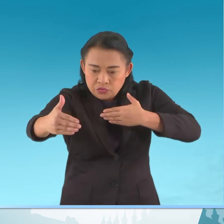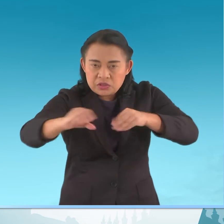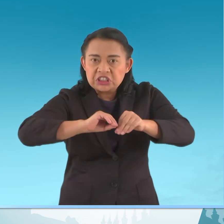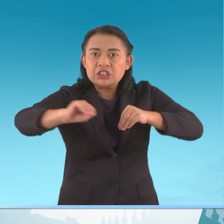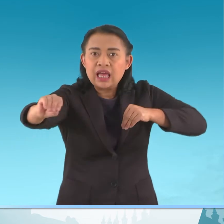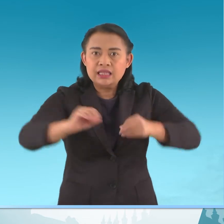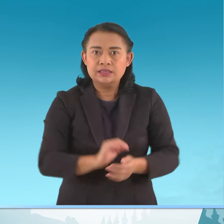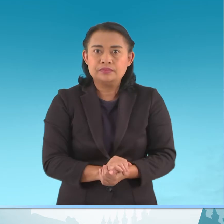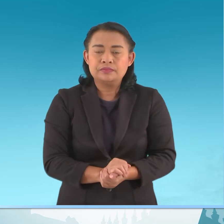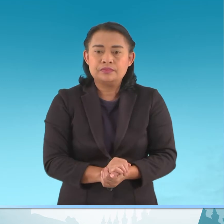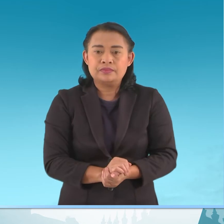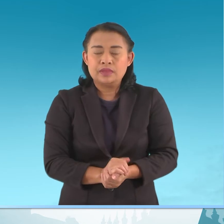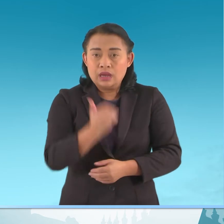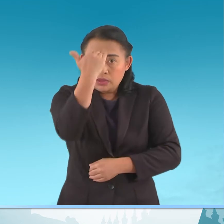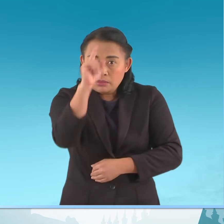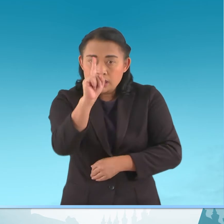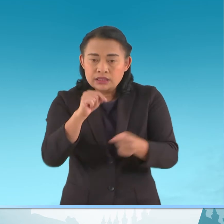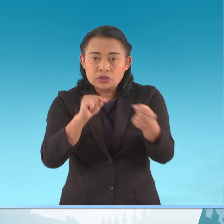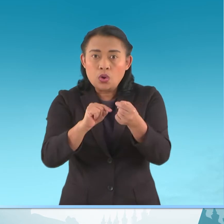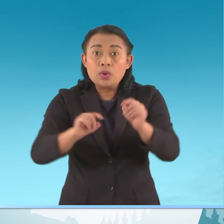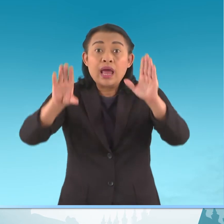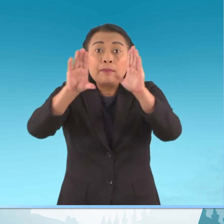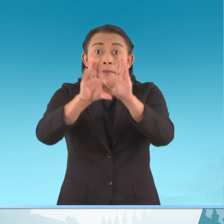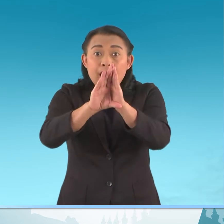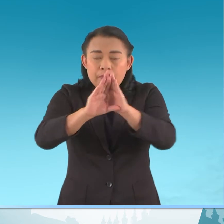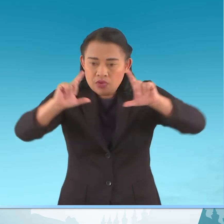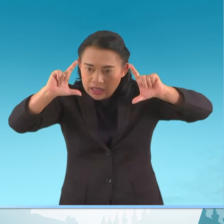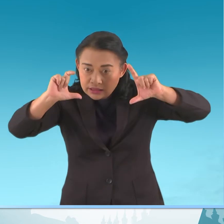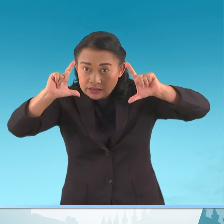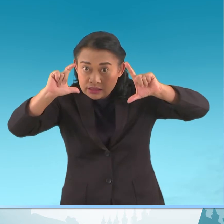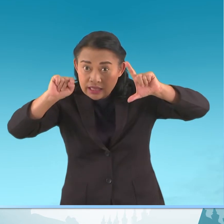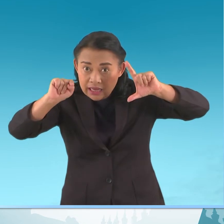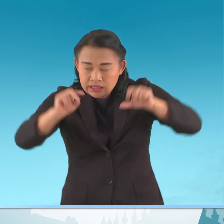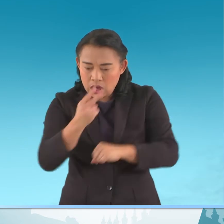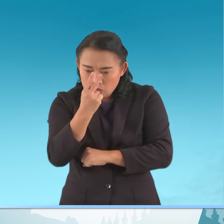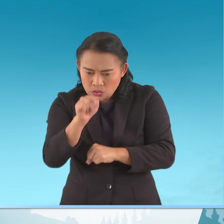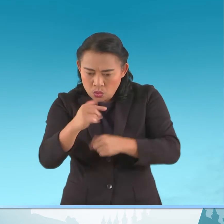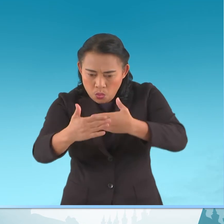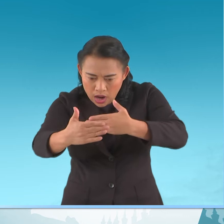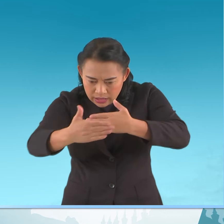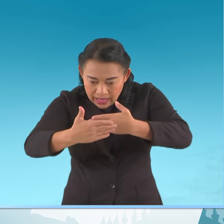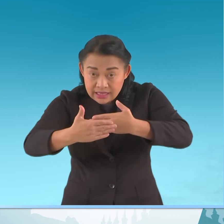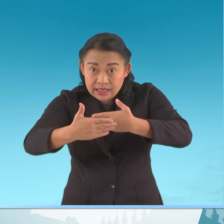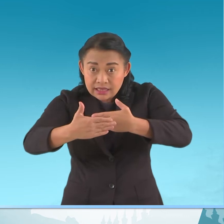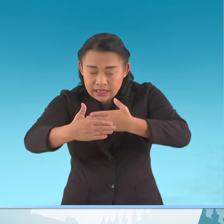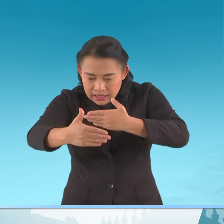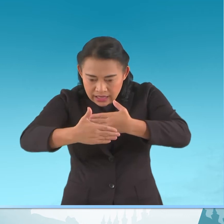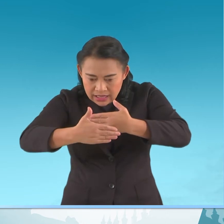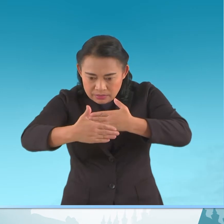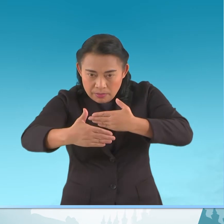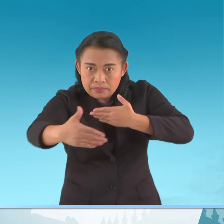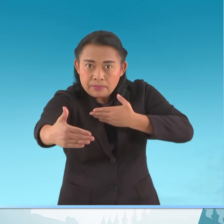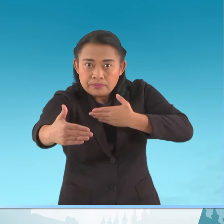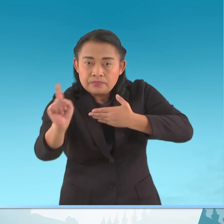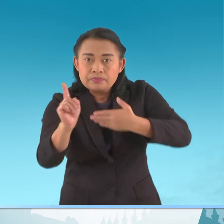ไกลใกล้ก็หมายความว่าเวลาเราจัดองค์ประกอบภาพของ landscapeเราต้องคำนึงระยะใกล้ด้วยและอยาก